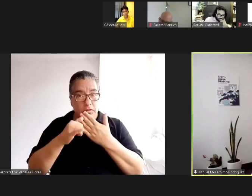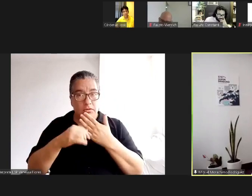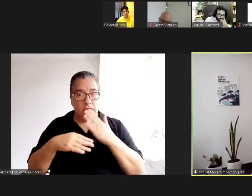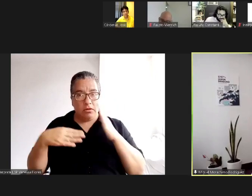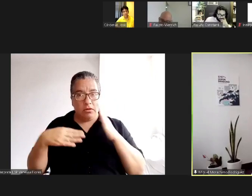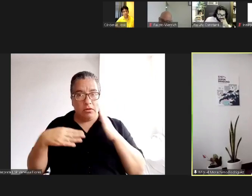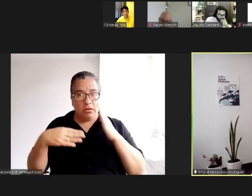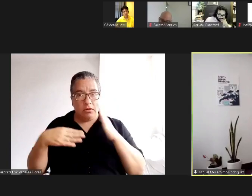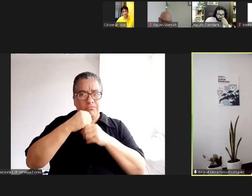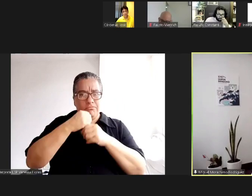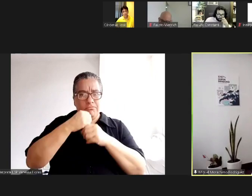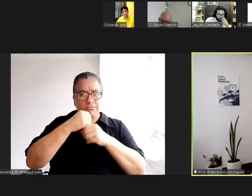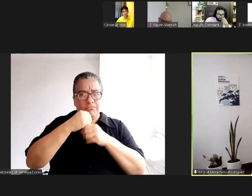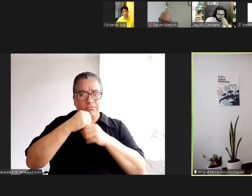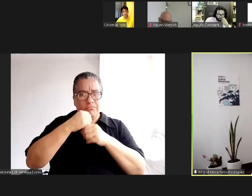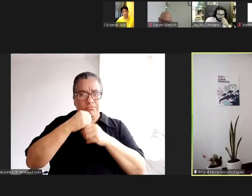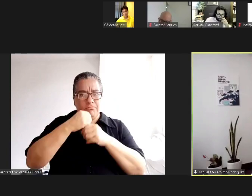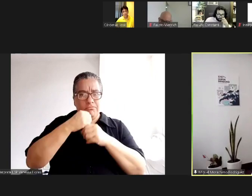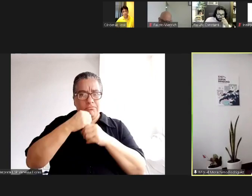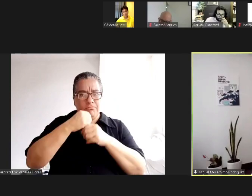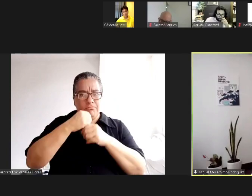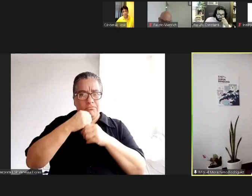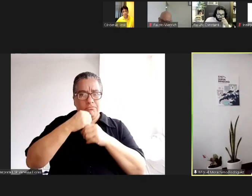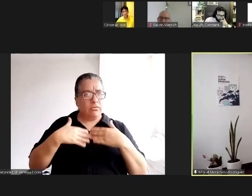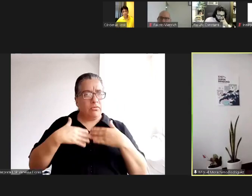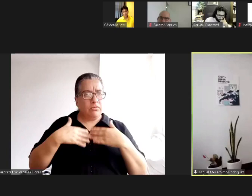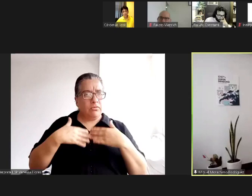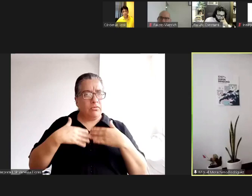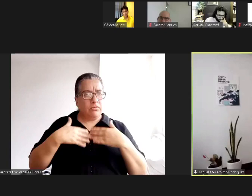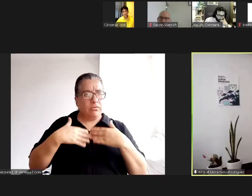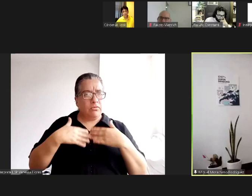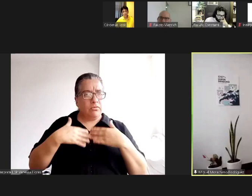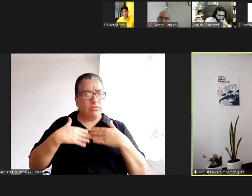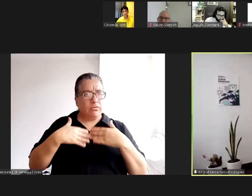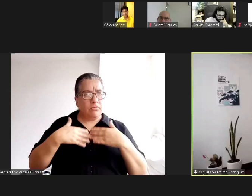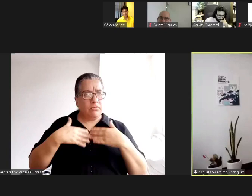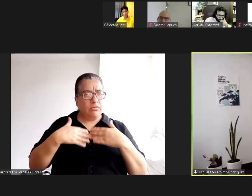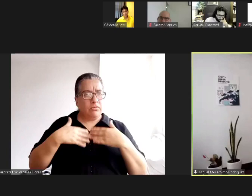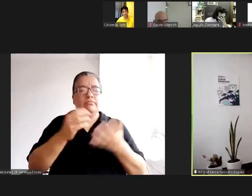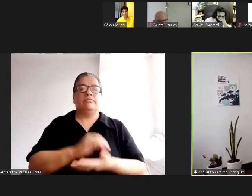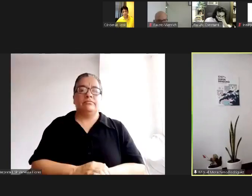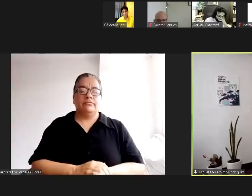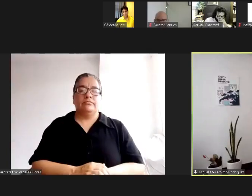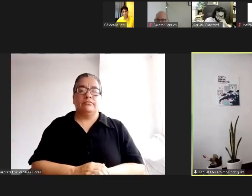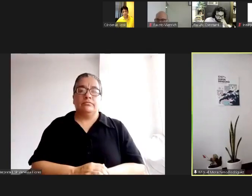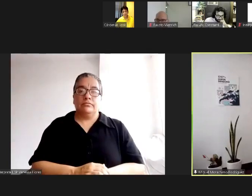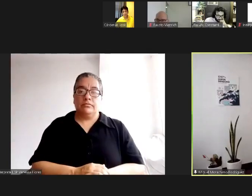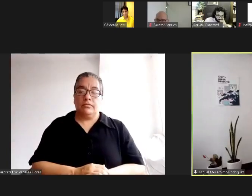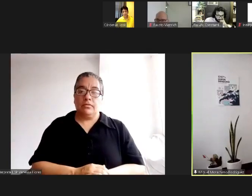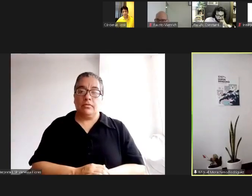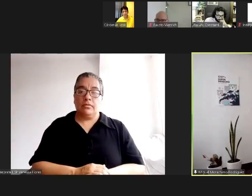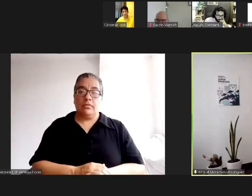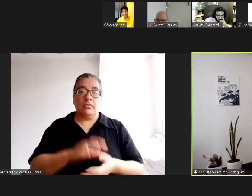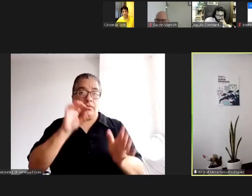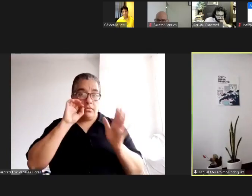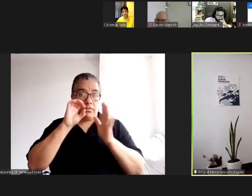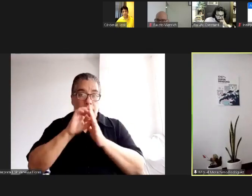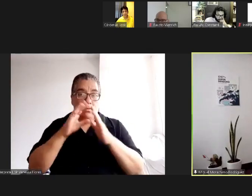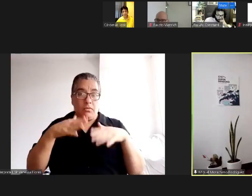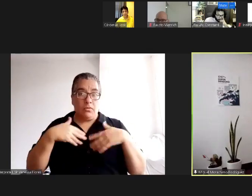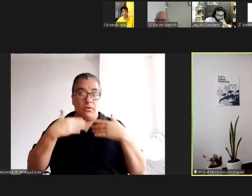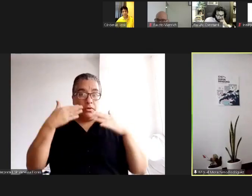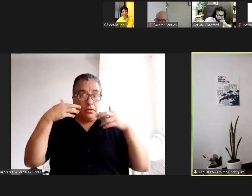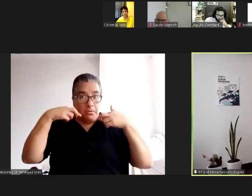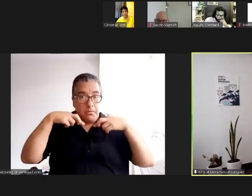o un propietario de un contenido para impedir su copia o distribución, ¿no? En el caso de permitir la accesibilidad de estas obras, va a quedar